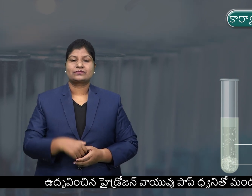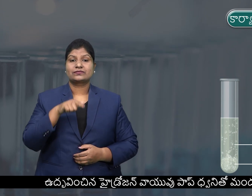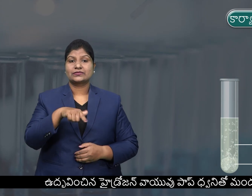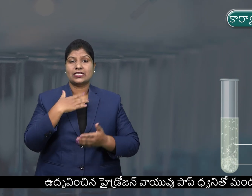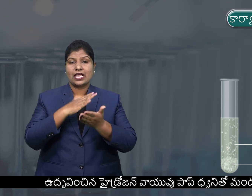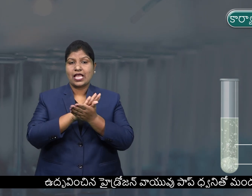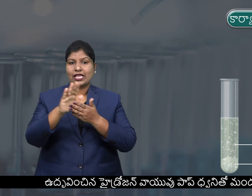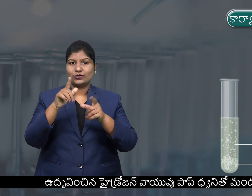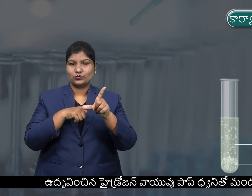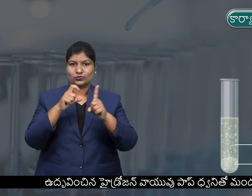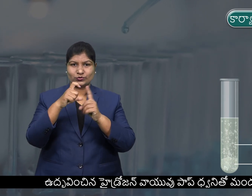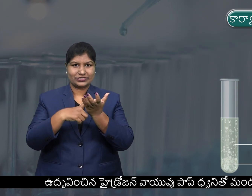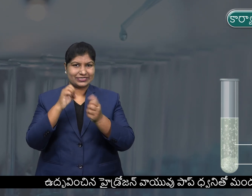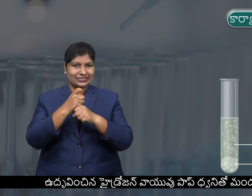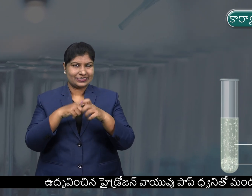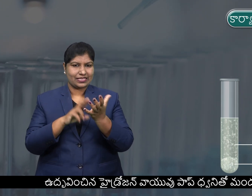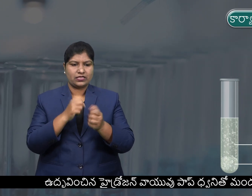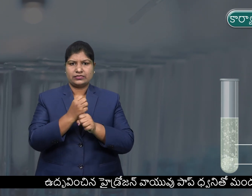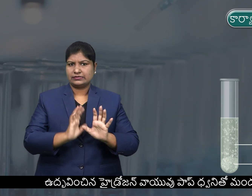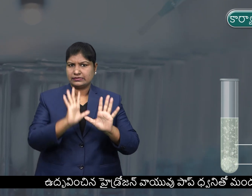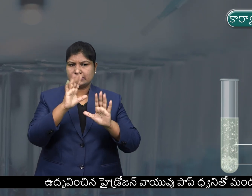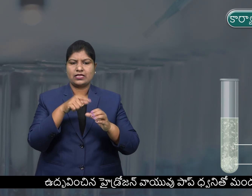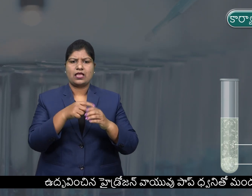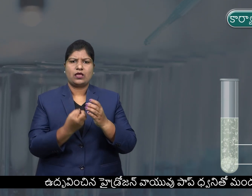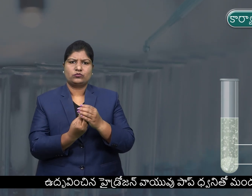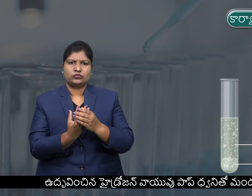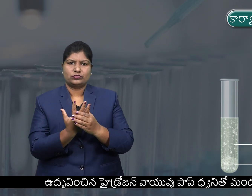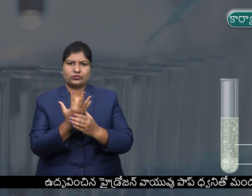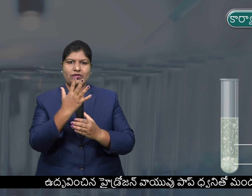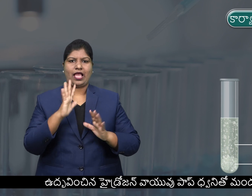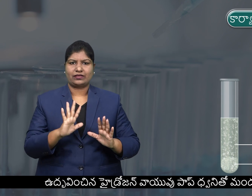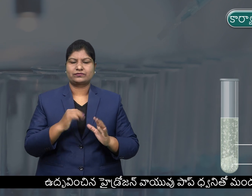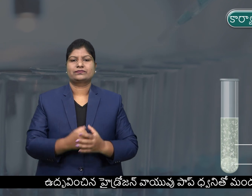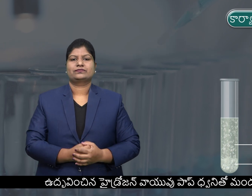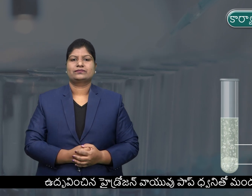ఉద్భవించిన హైడ్రోజన్ వాయువు పాప్ ధ్వనితో మండుతుంది.